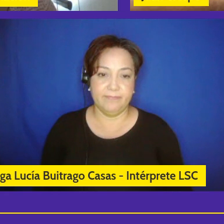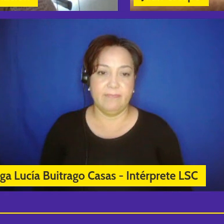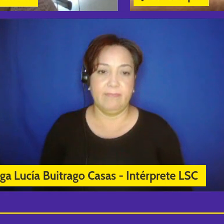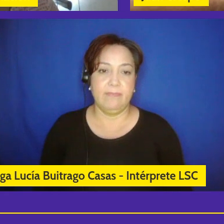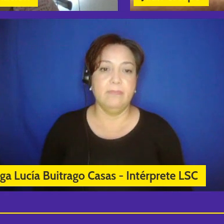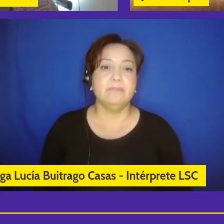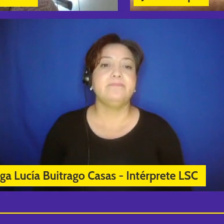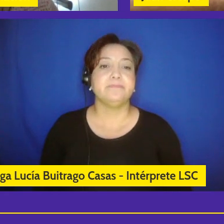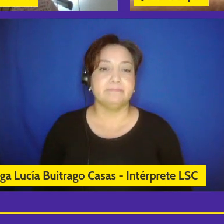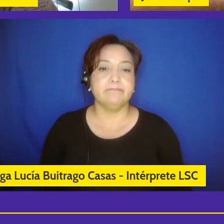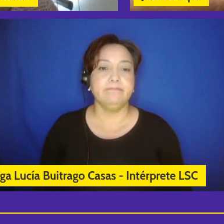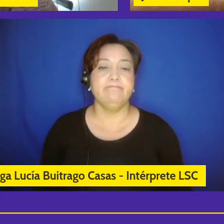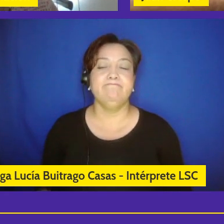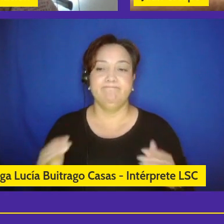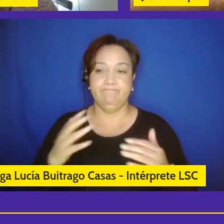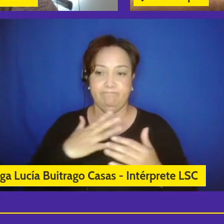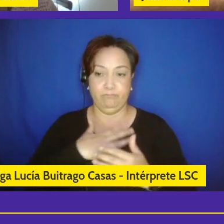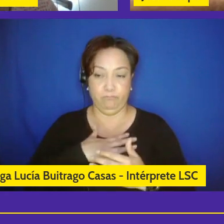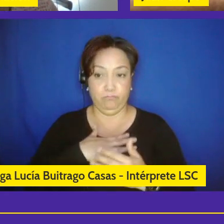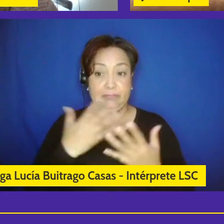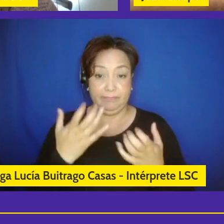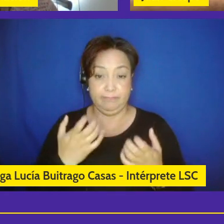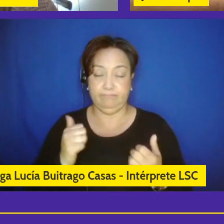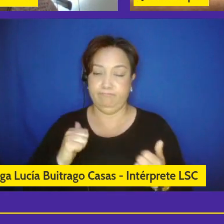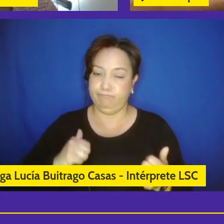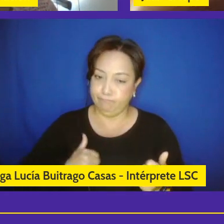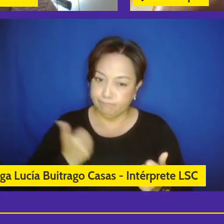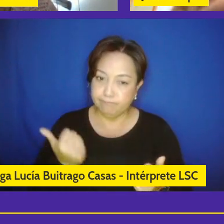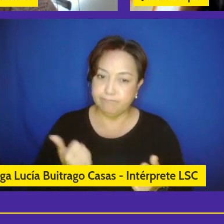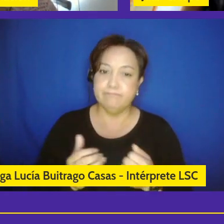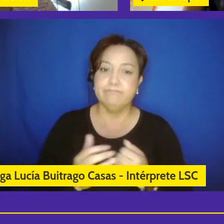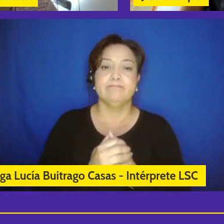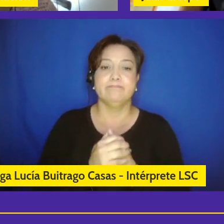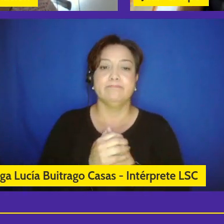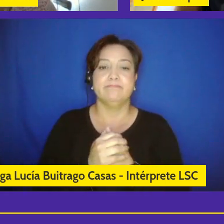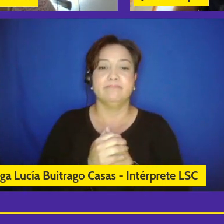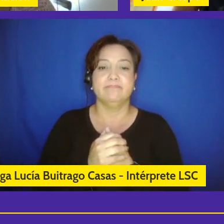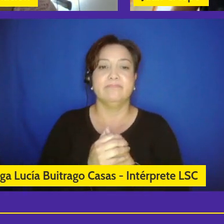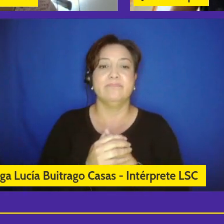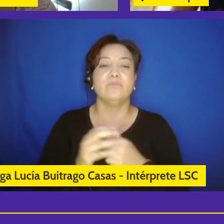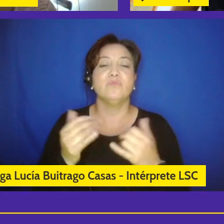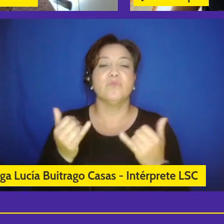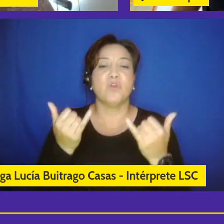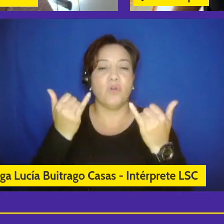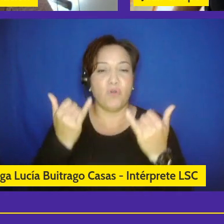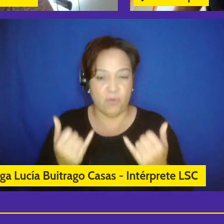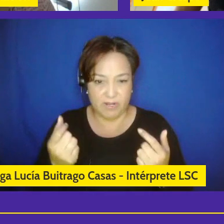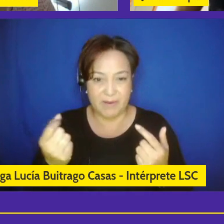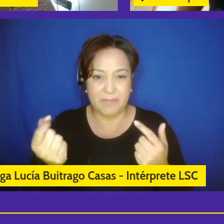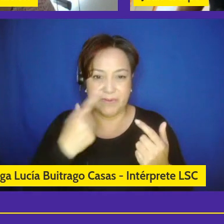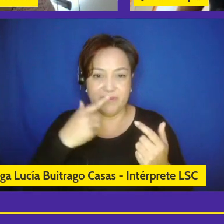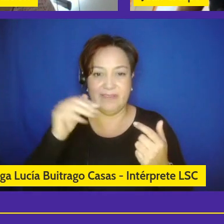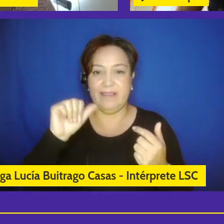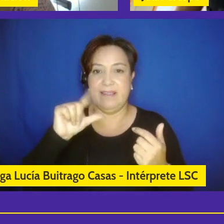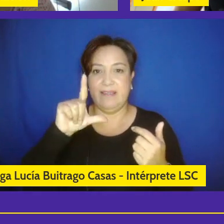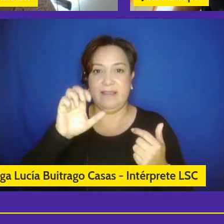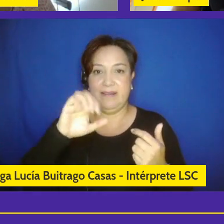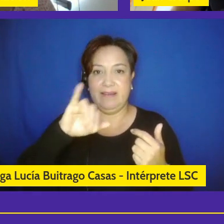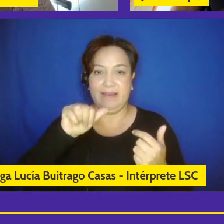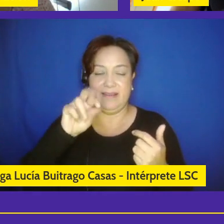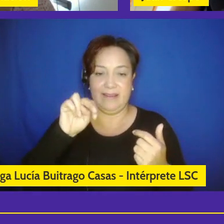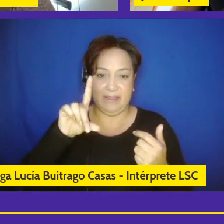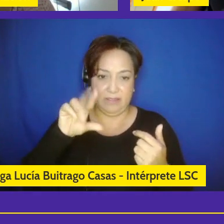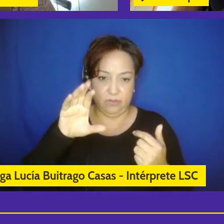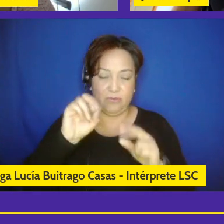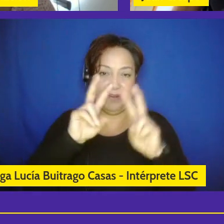Yo quiero aprovechar que nos trajeron esta pregunta, Alejandro nos trajo este tema del